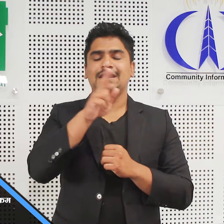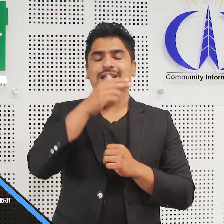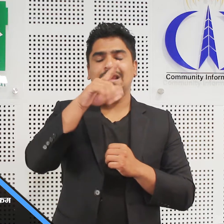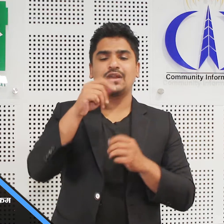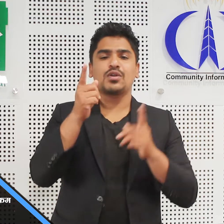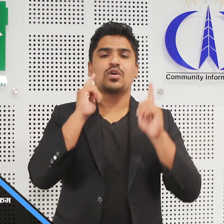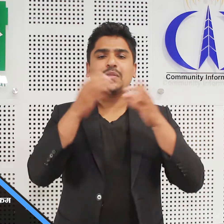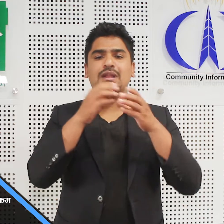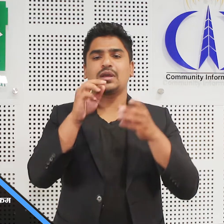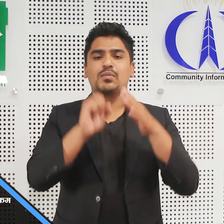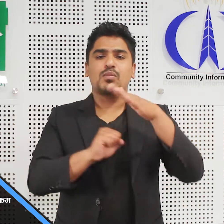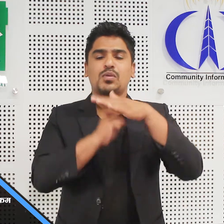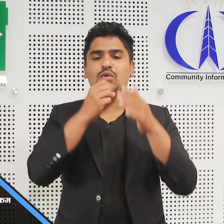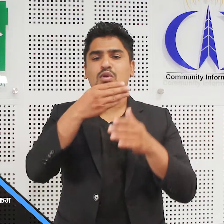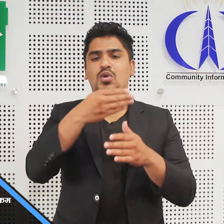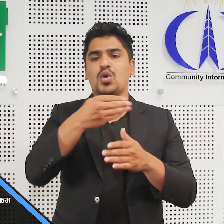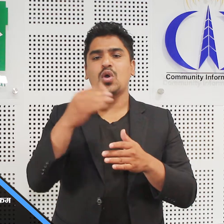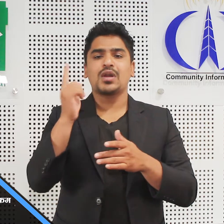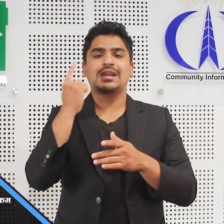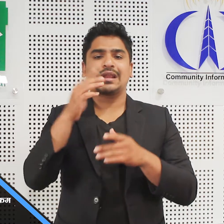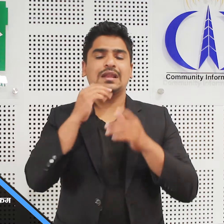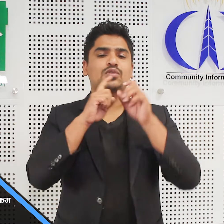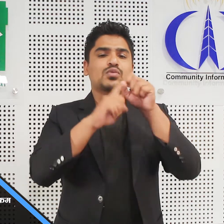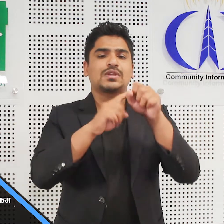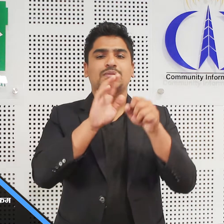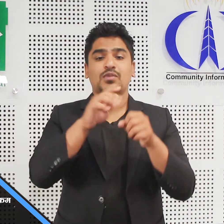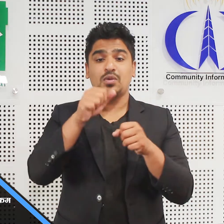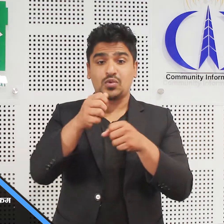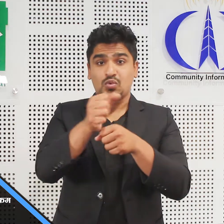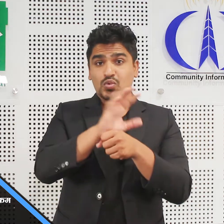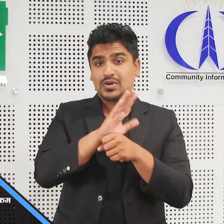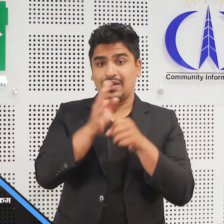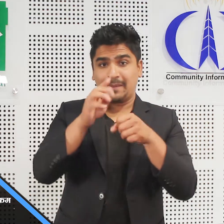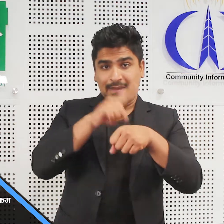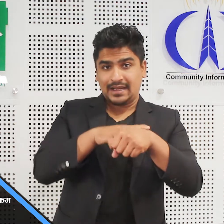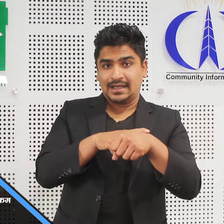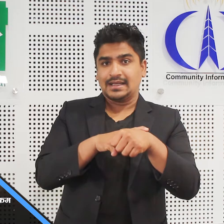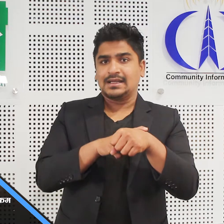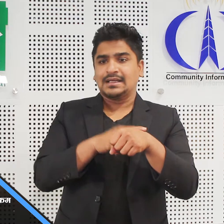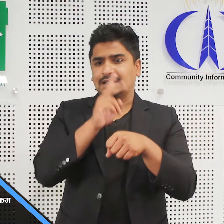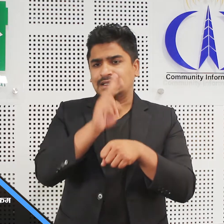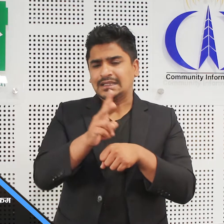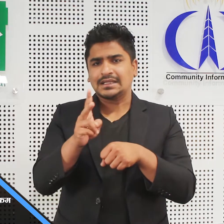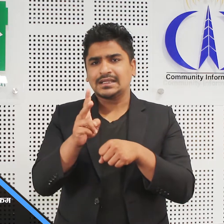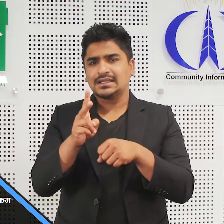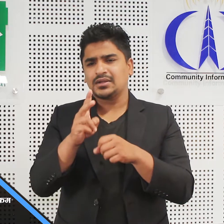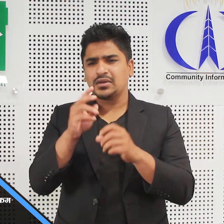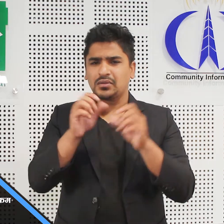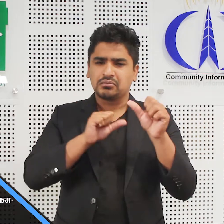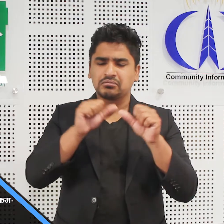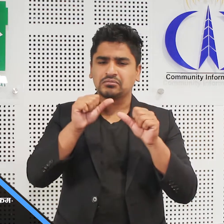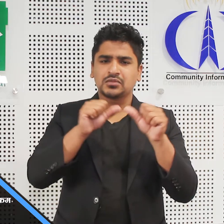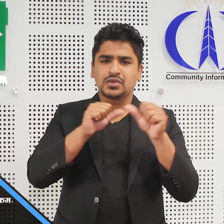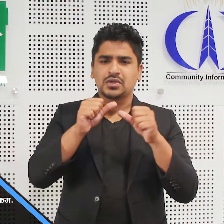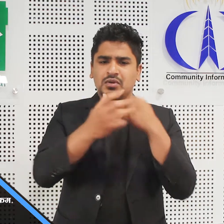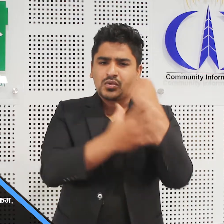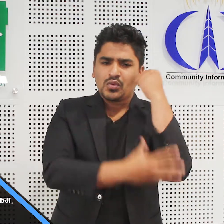प्रमुख हरिनारायण महतोलाई सोधेका छौं। अब कोरोनाको बेलामा त्यस्ता अब जो अति विपन्नहरू ठेला